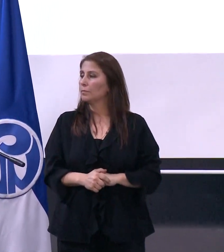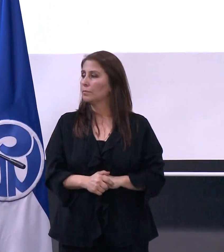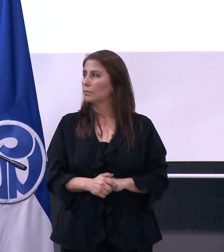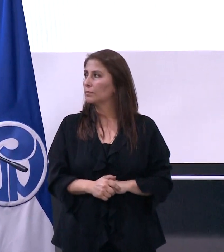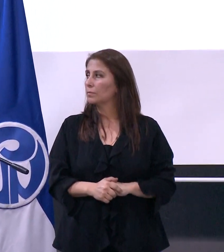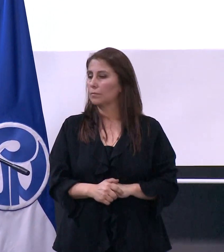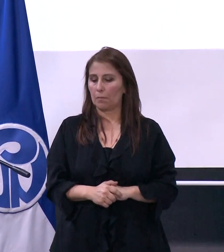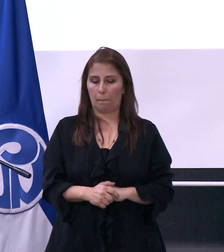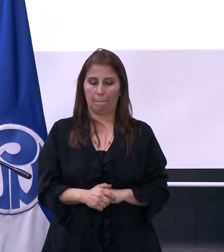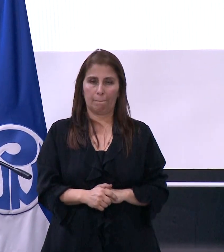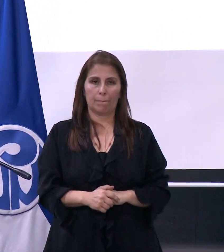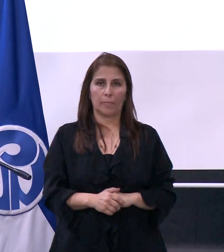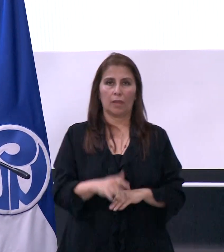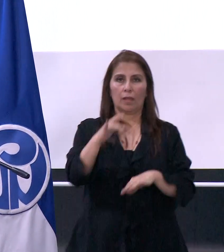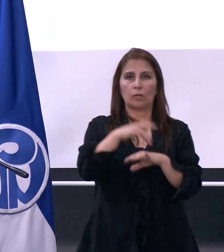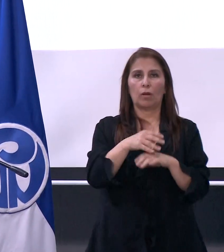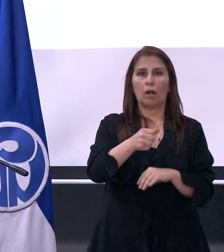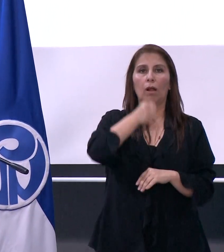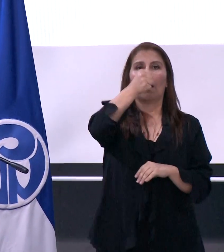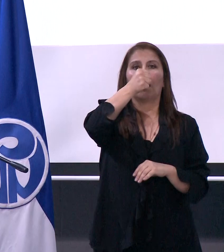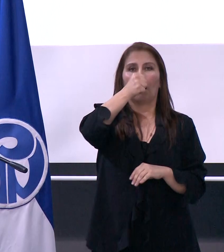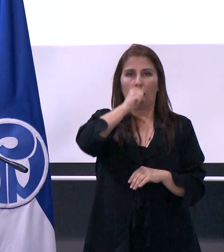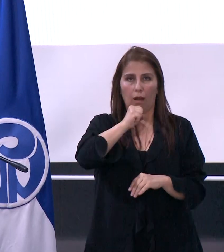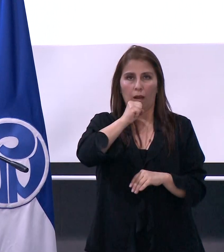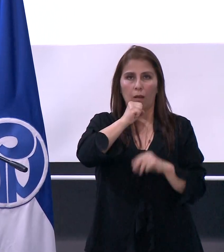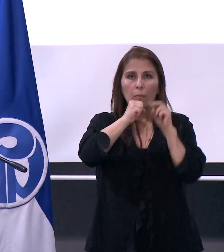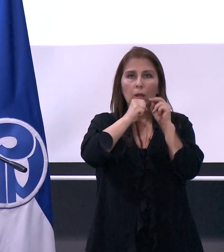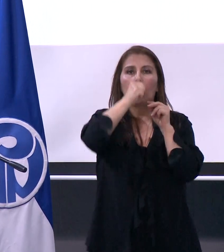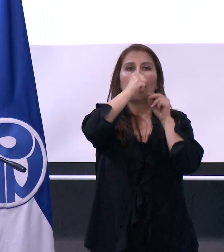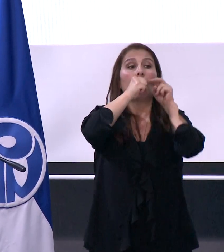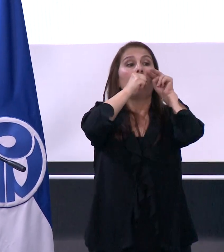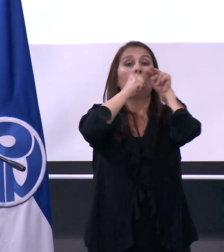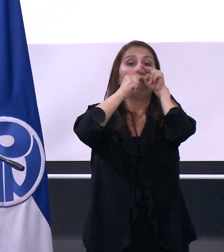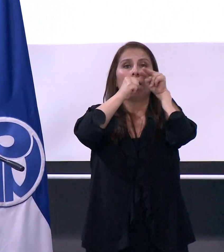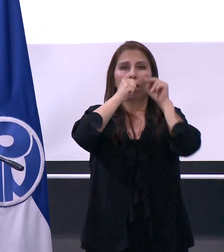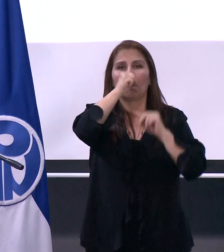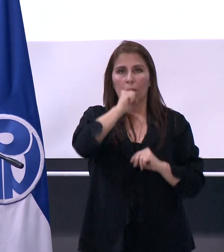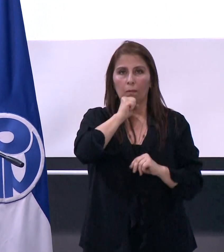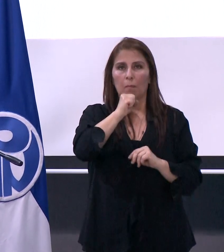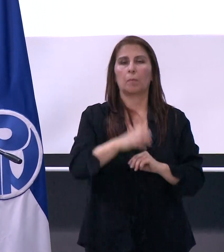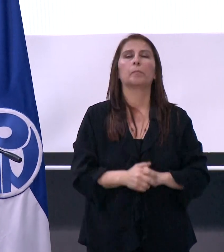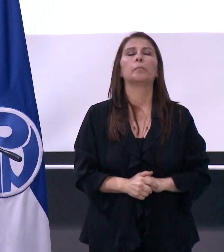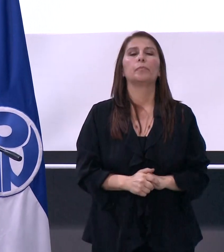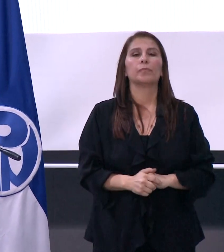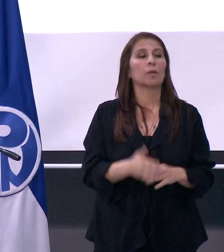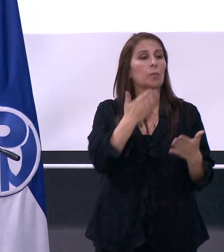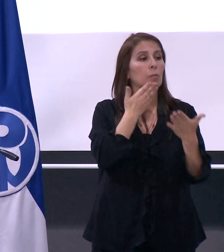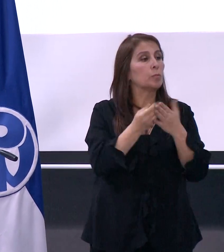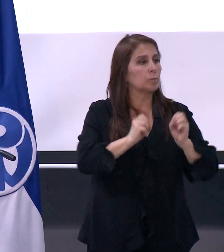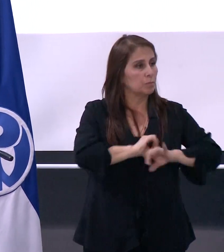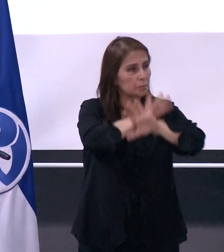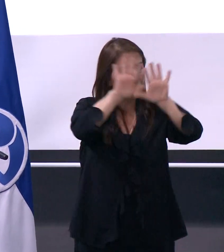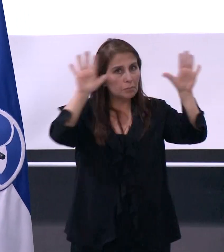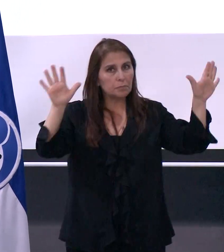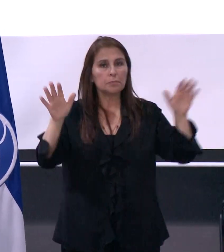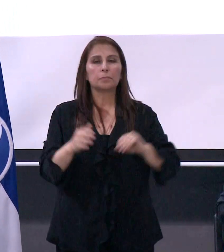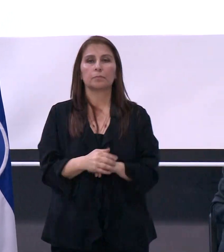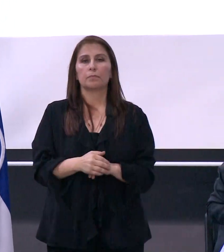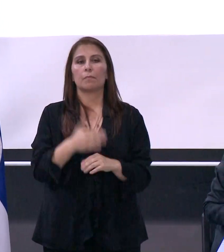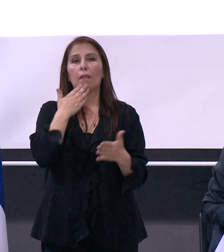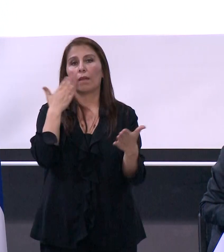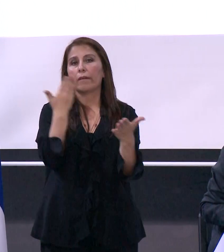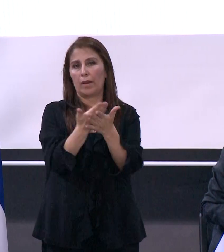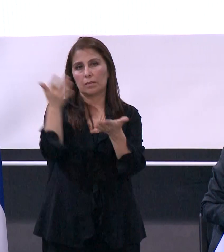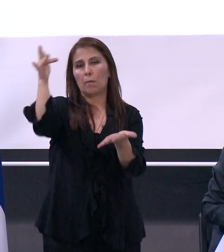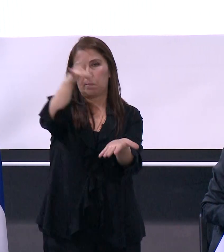me toca bajar un poco el micrófono para verlos bueno buenos días y gracias por